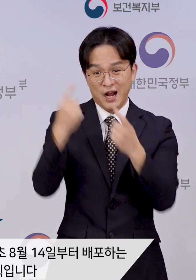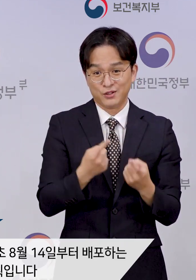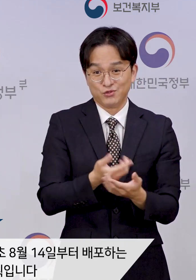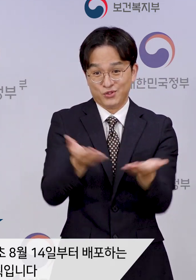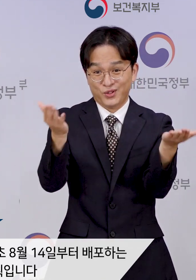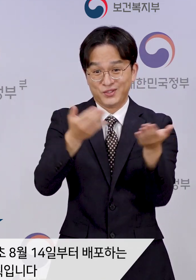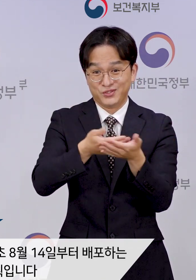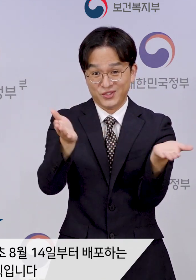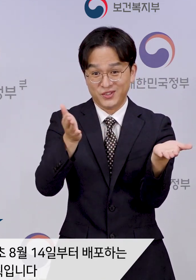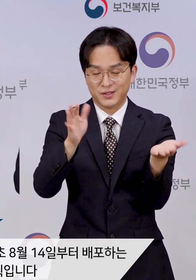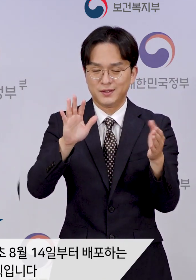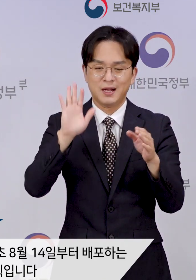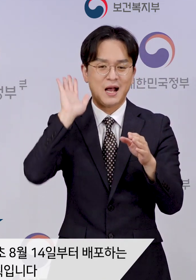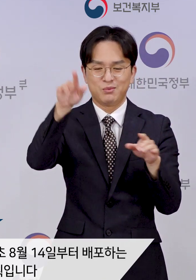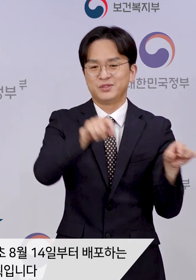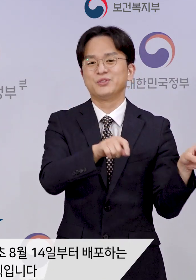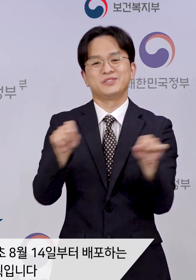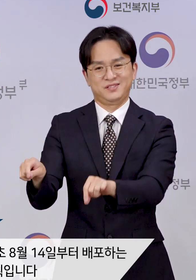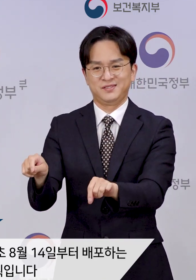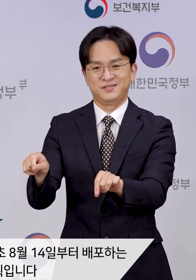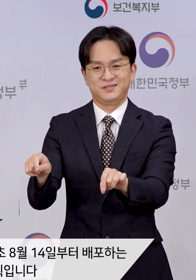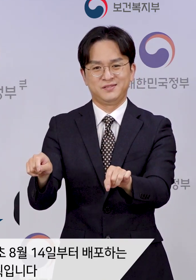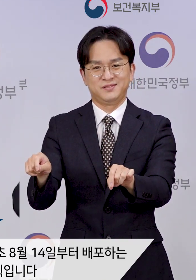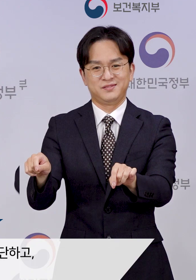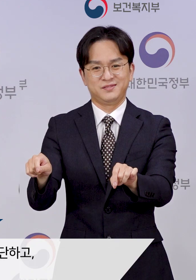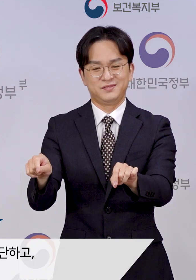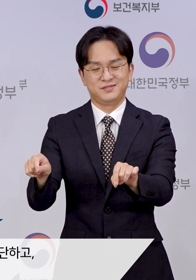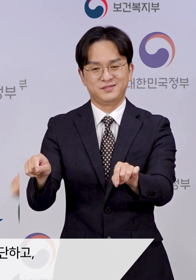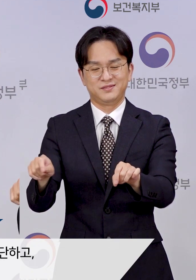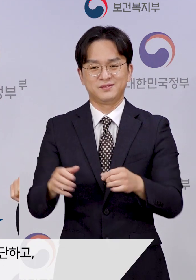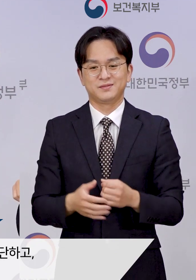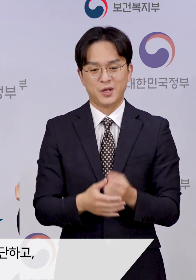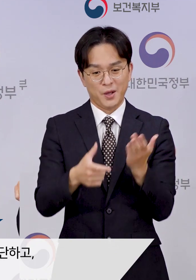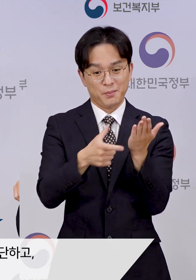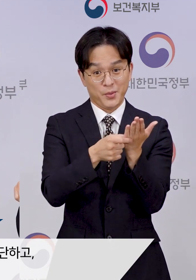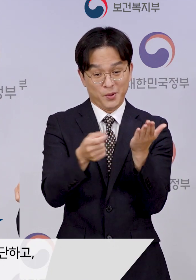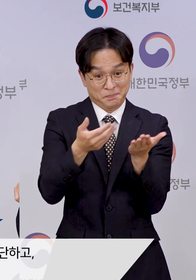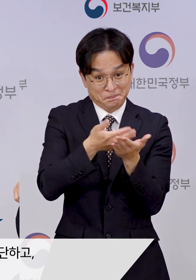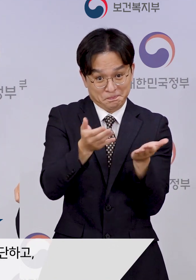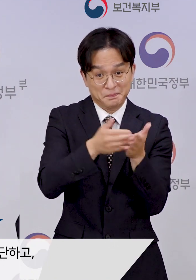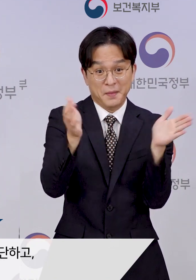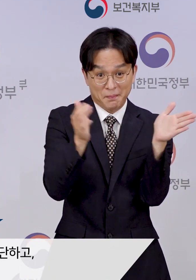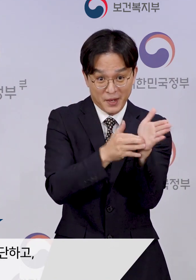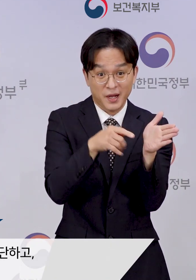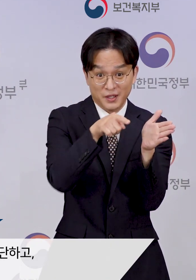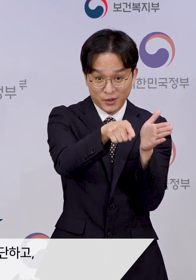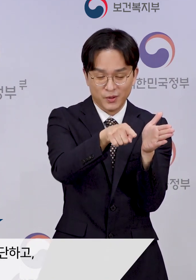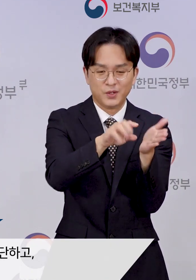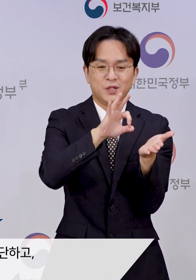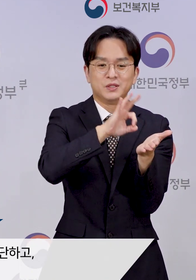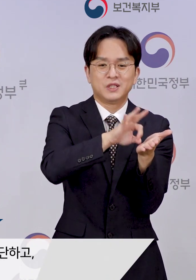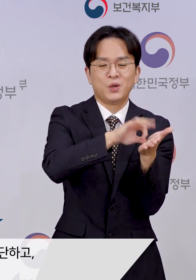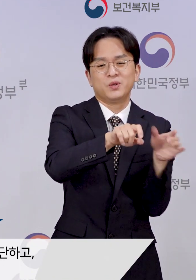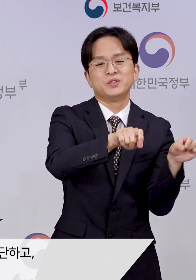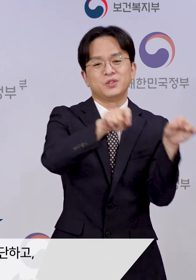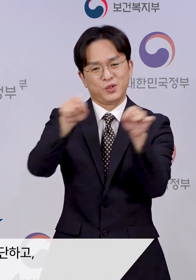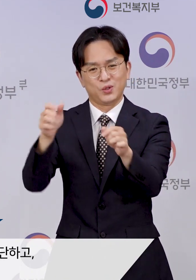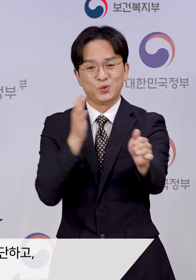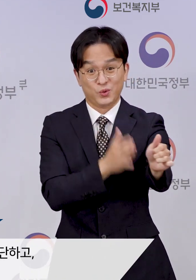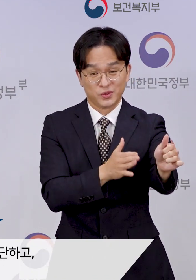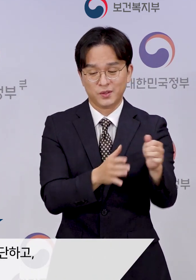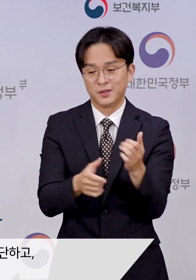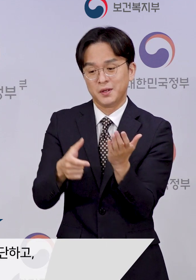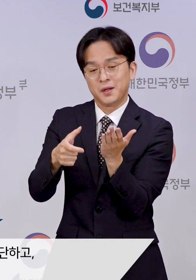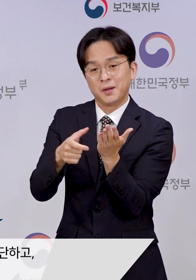소비 할인권의 시기를 조정할 계획입니다. 미 배포된 할인권은 상황이 안정될 때까지 배포를